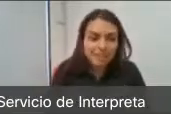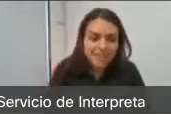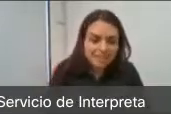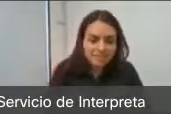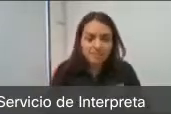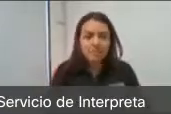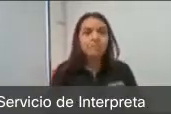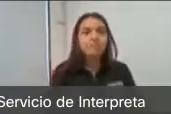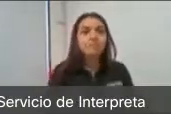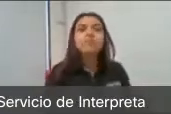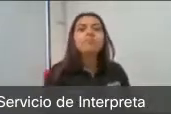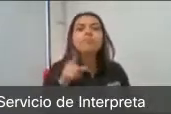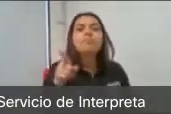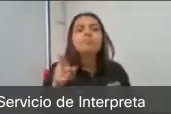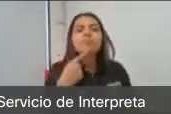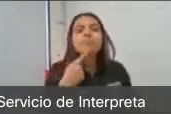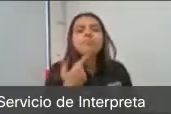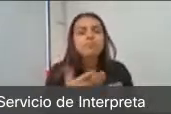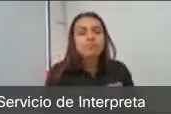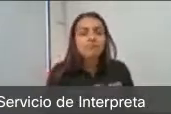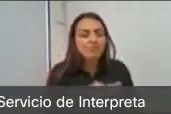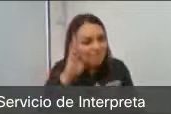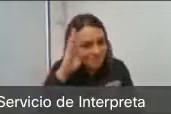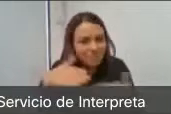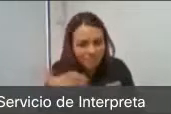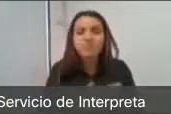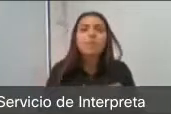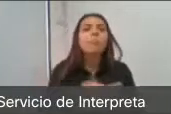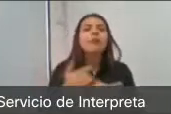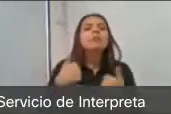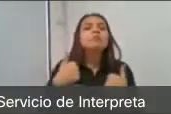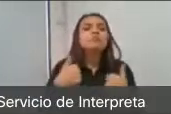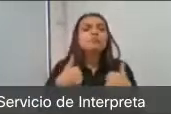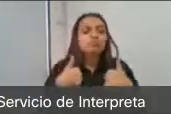Pues Bien, conmigo, gracias. pues, hola, ¿cómo están? Voy a transmitir